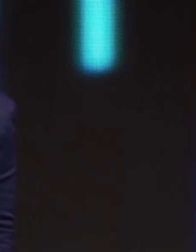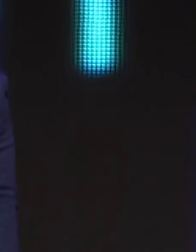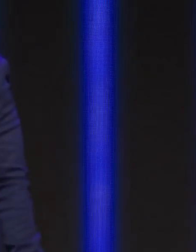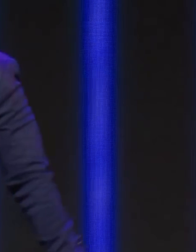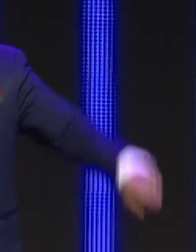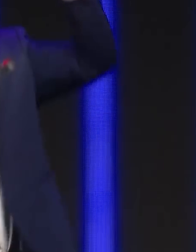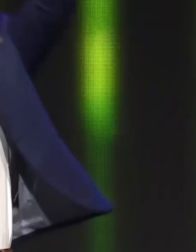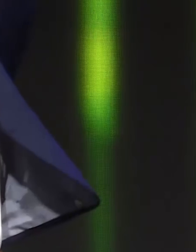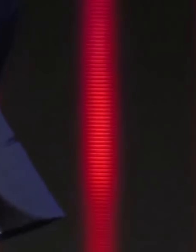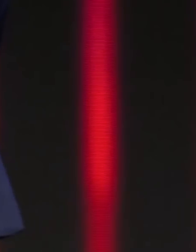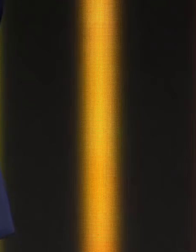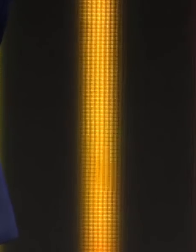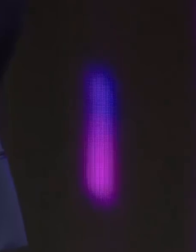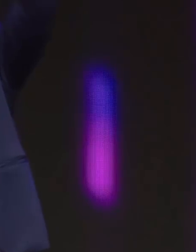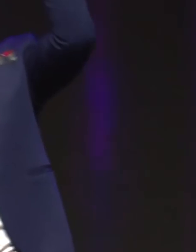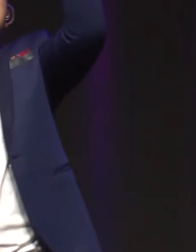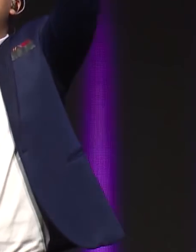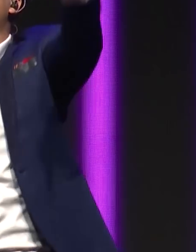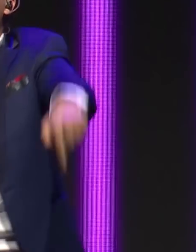bebaskanku. Yesus,